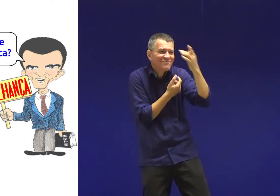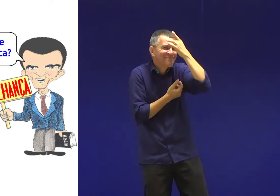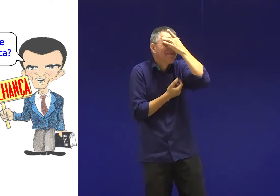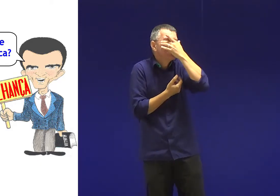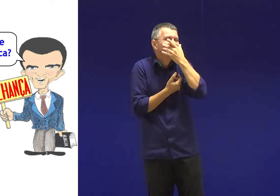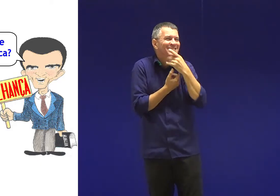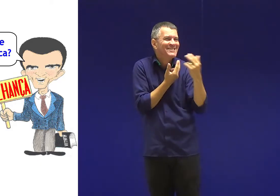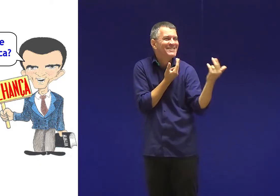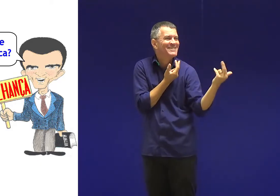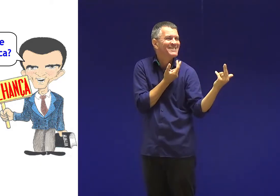é